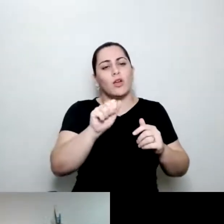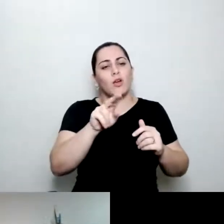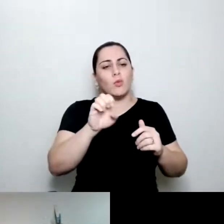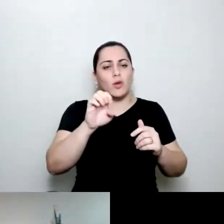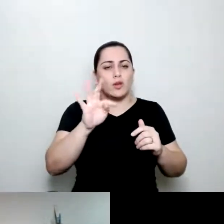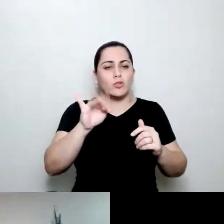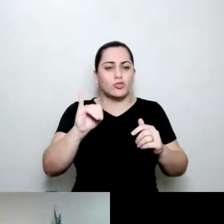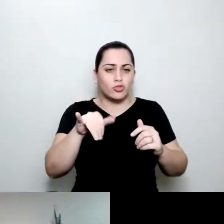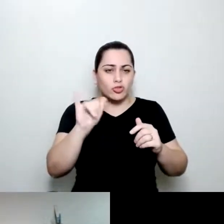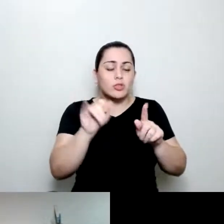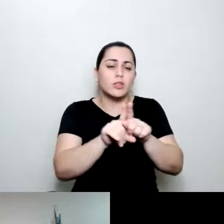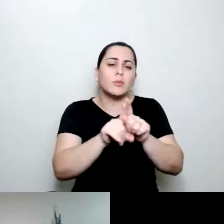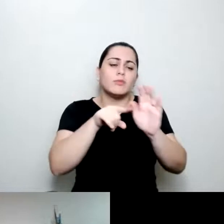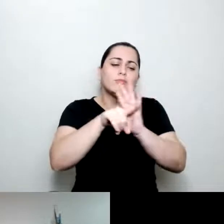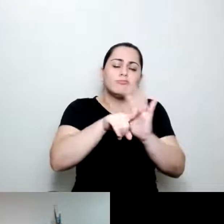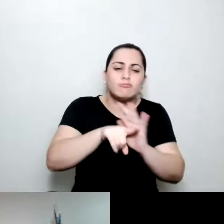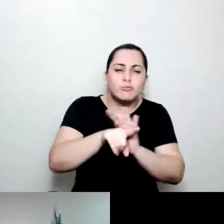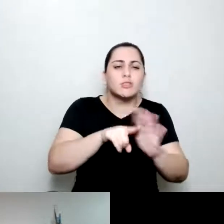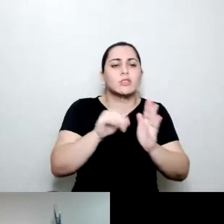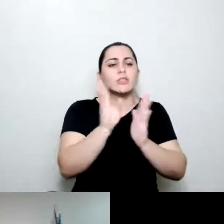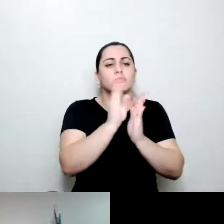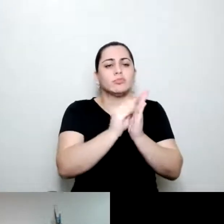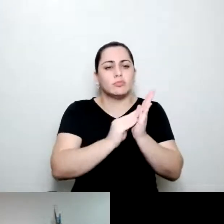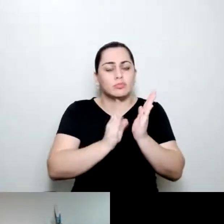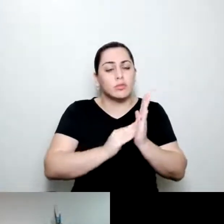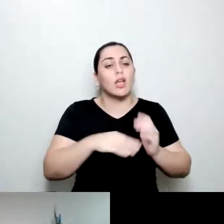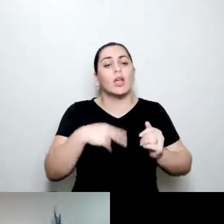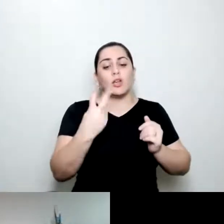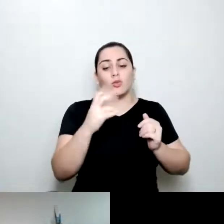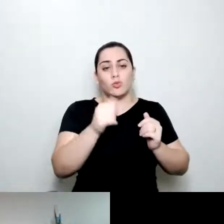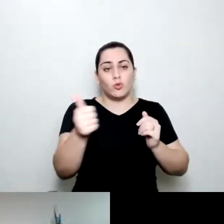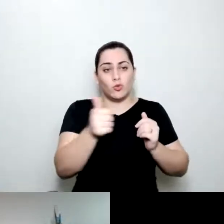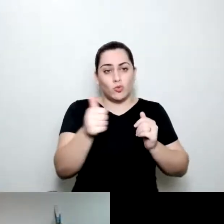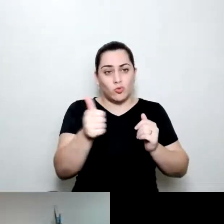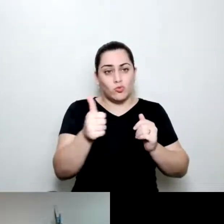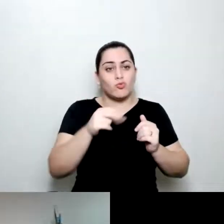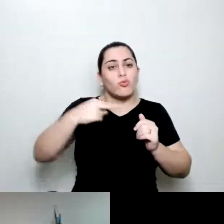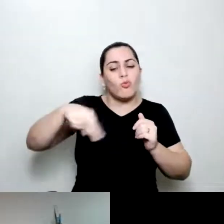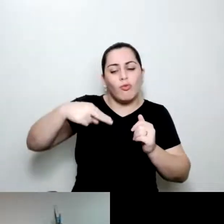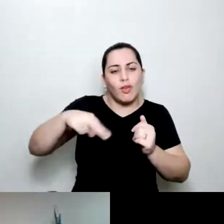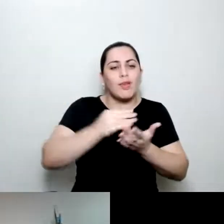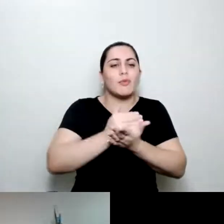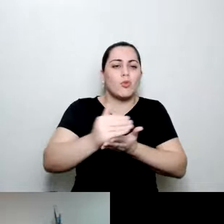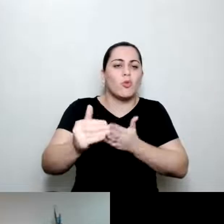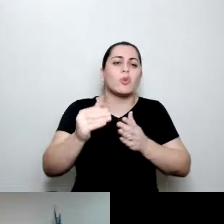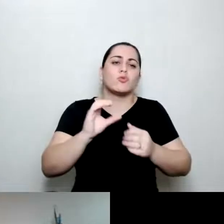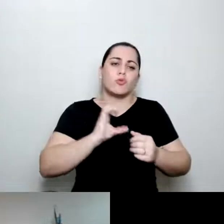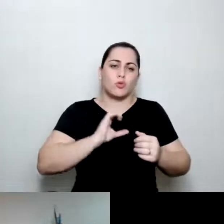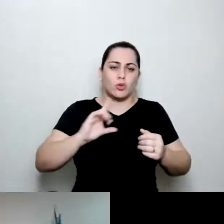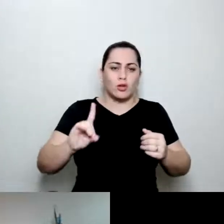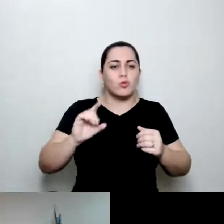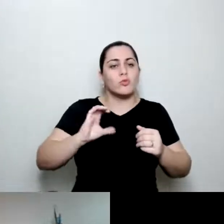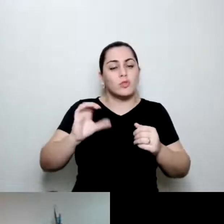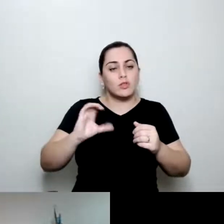documentação linguística. A partir de novembro de 2011, o Sebastian trabalhou como coordenador científico e chefe do